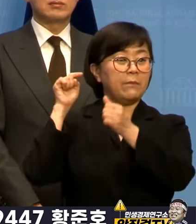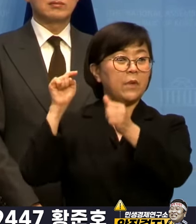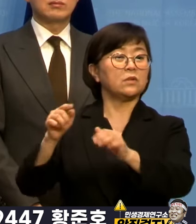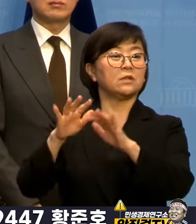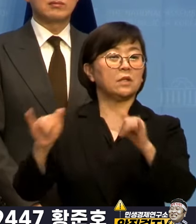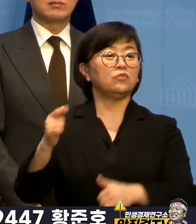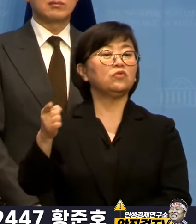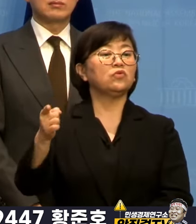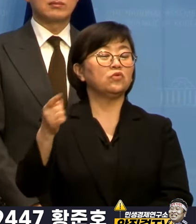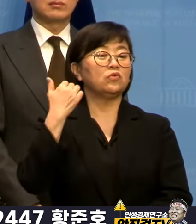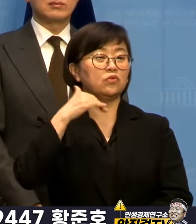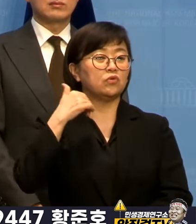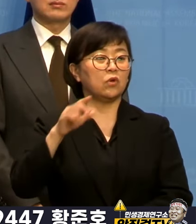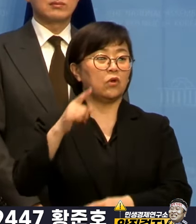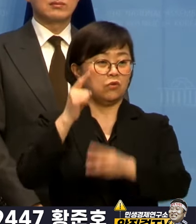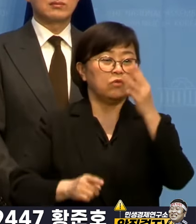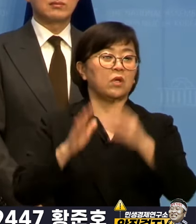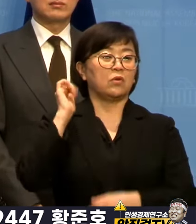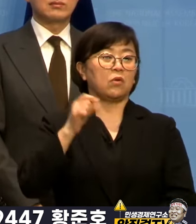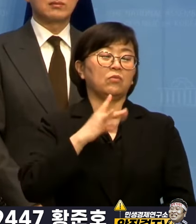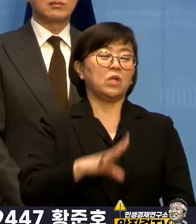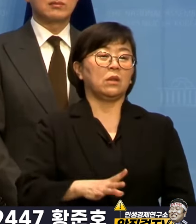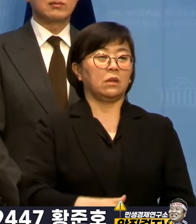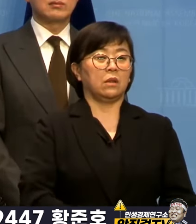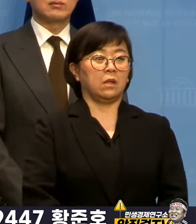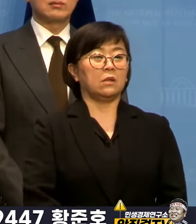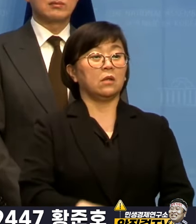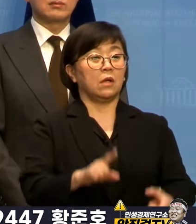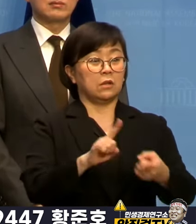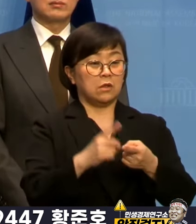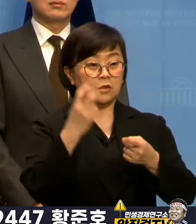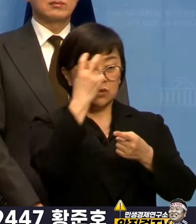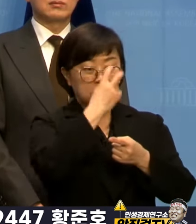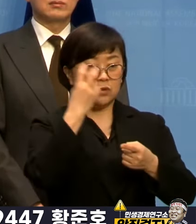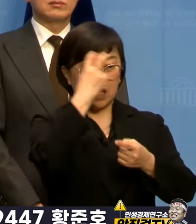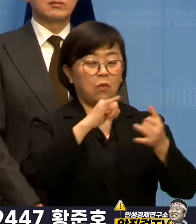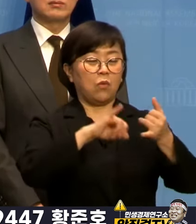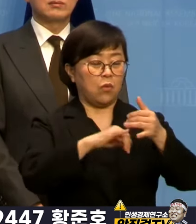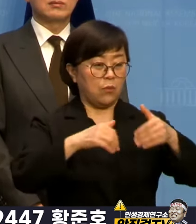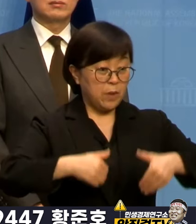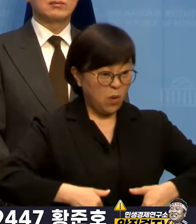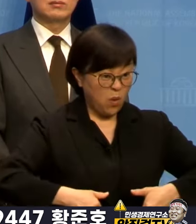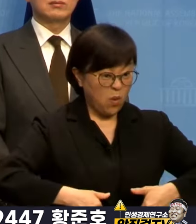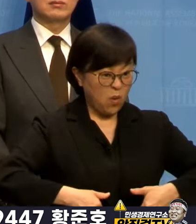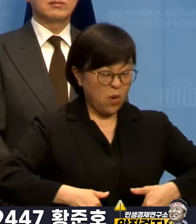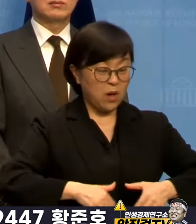내린 사람은 윤석열 대통령이겠죠. 거기에 대한 수사가 불가피하다.